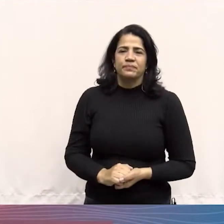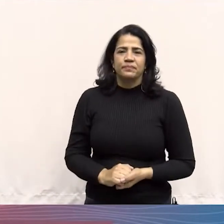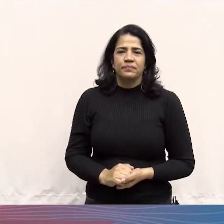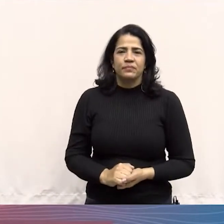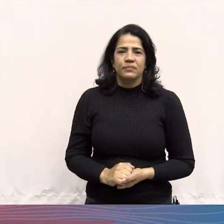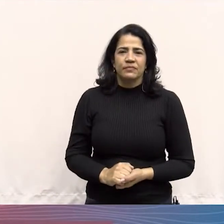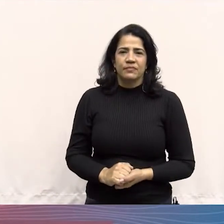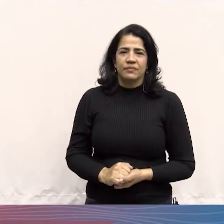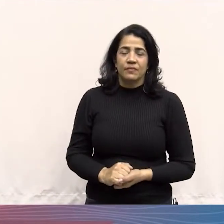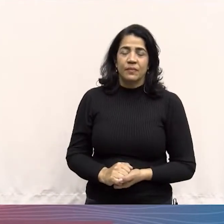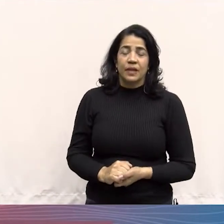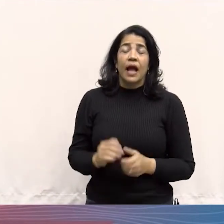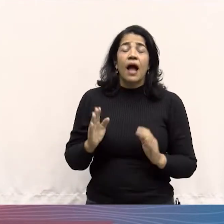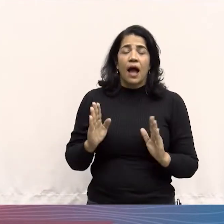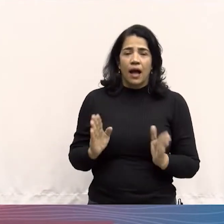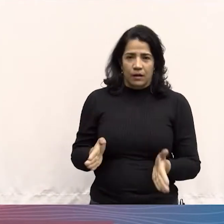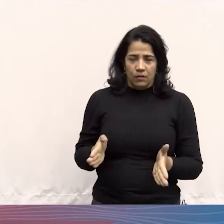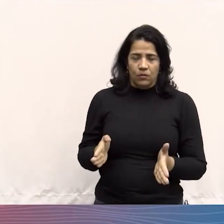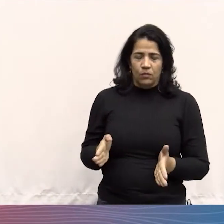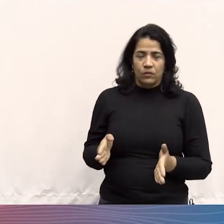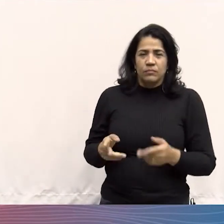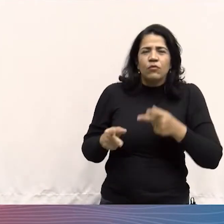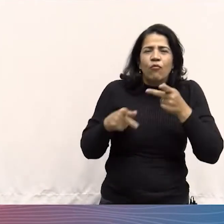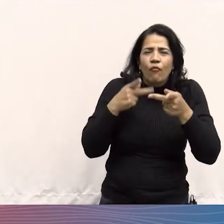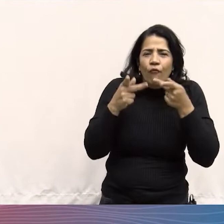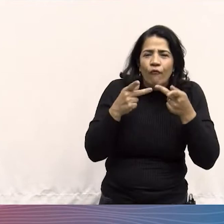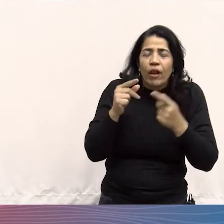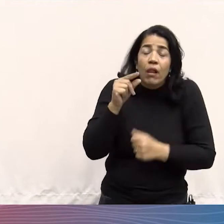do logomarca, que está aí, não?